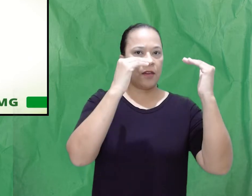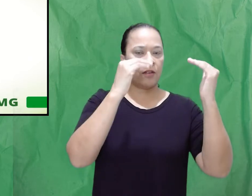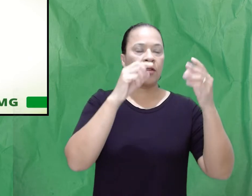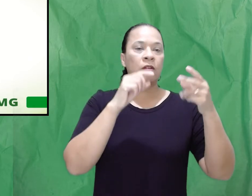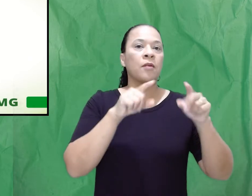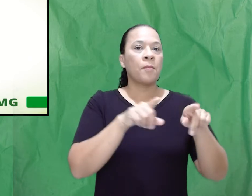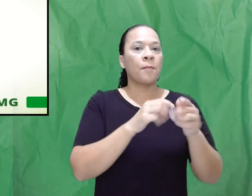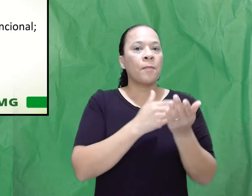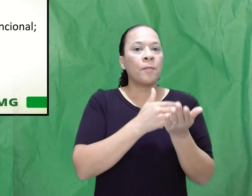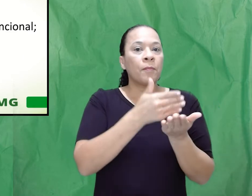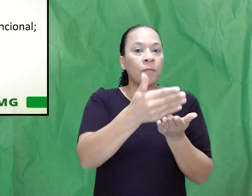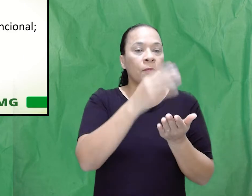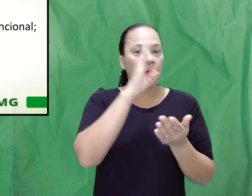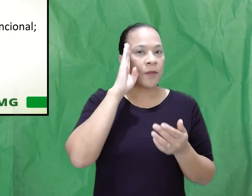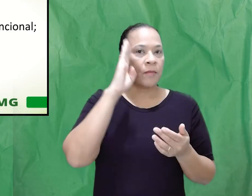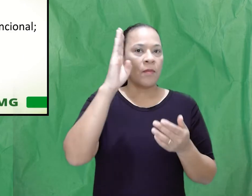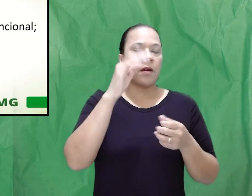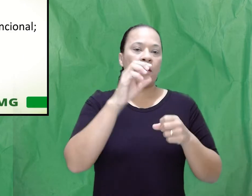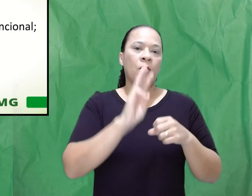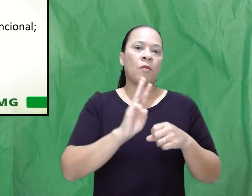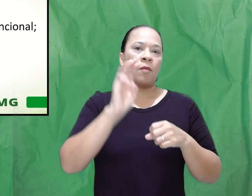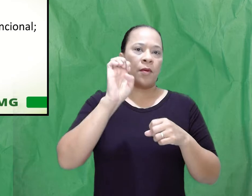Básico.